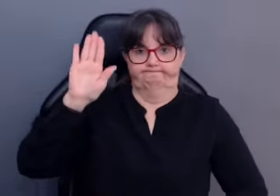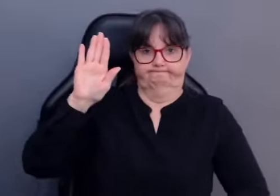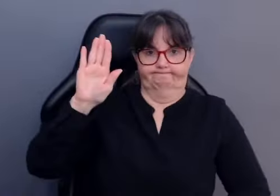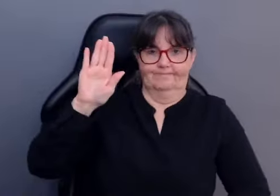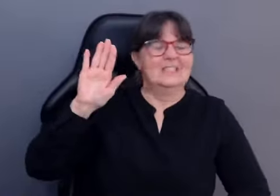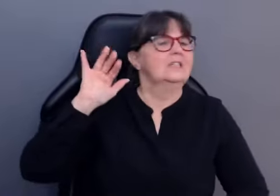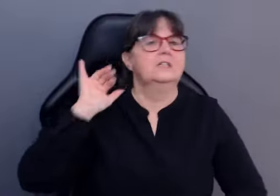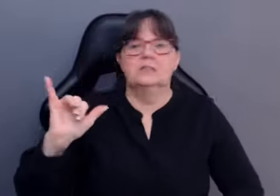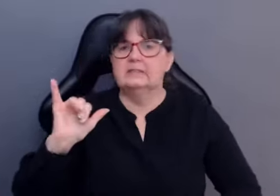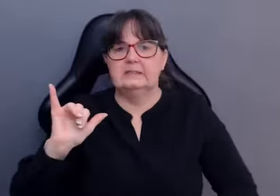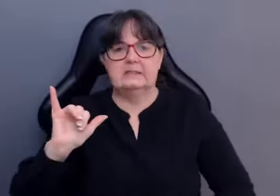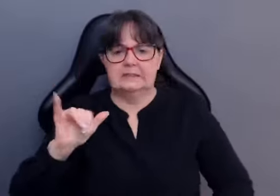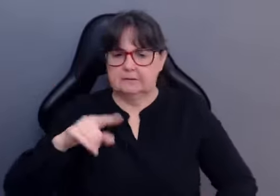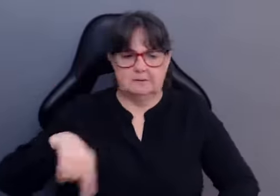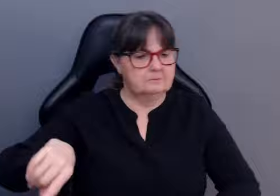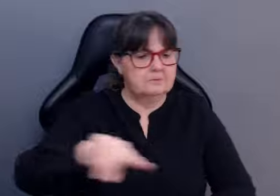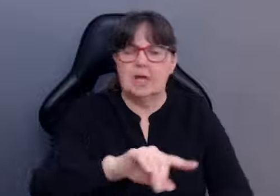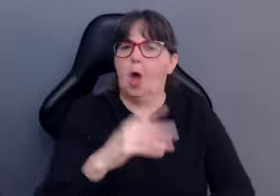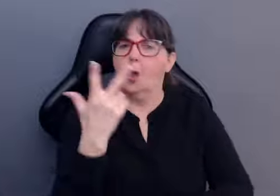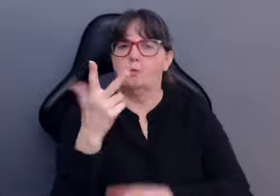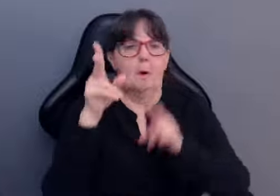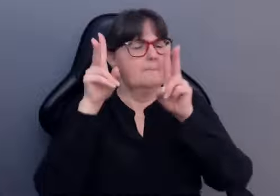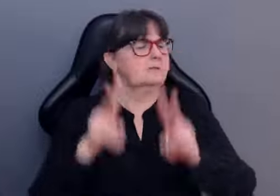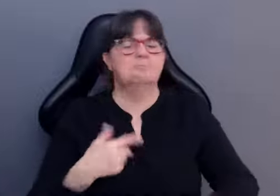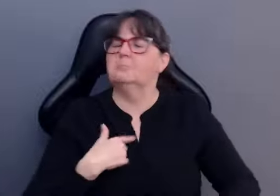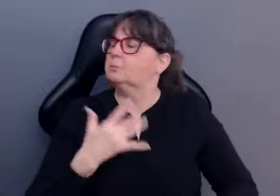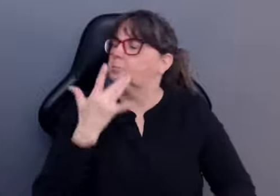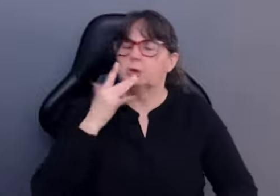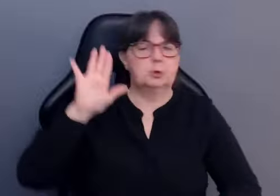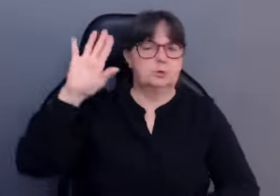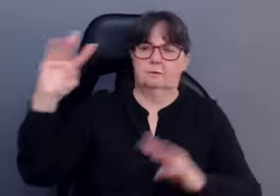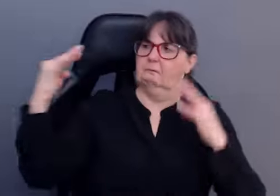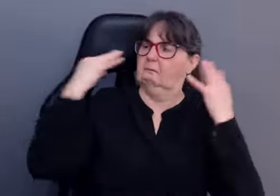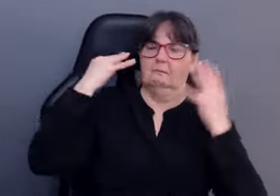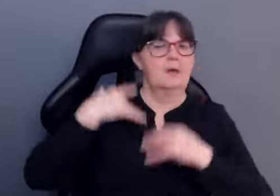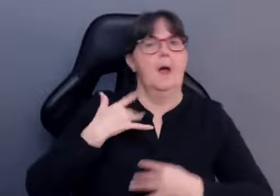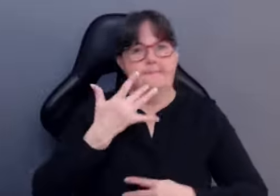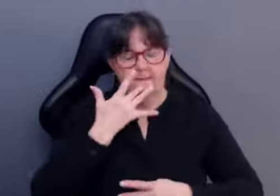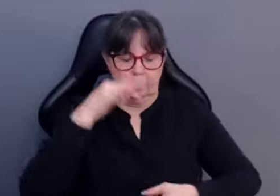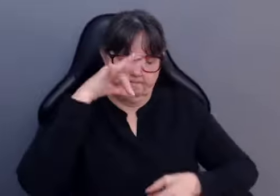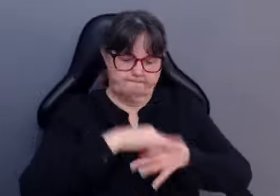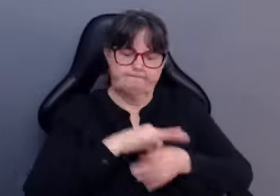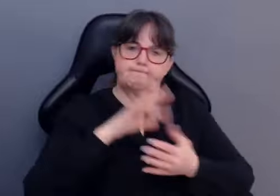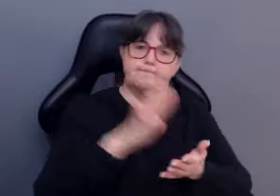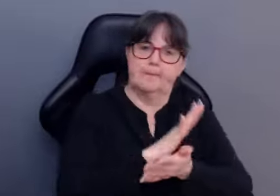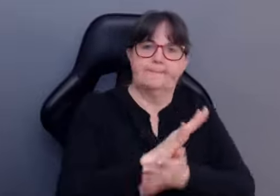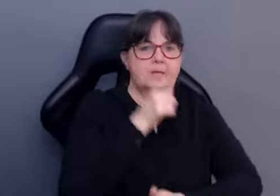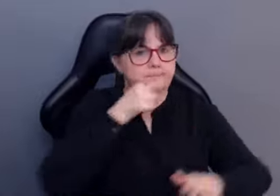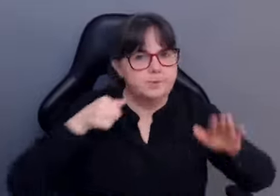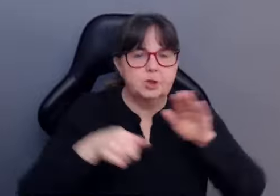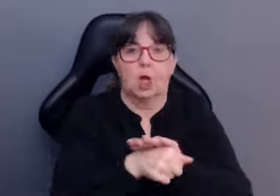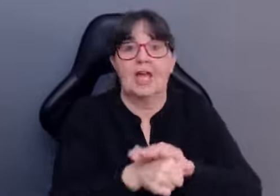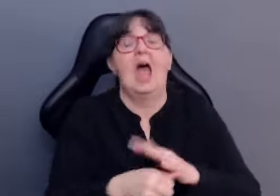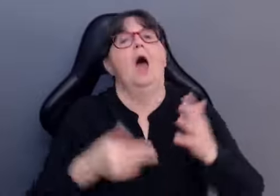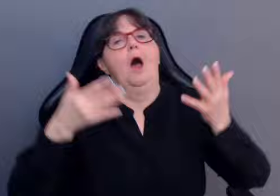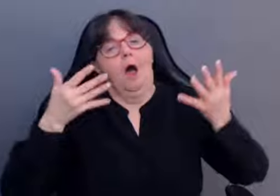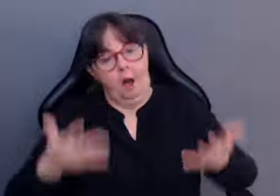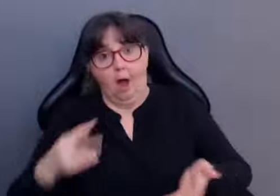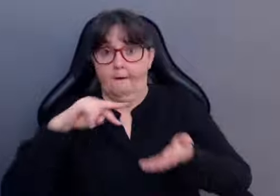3 membres présents réclament le scrutin secret. Dans ce cas, le président